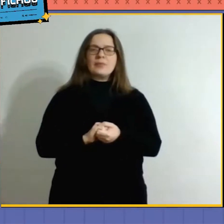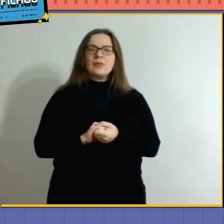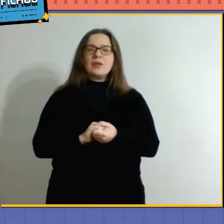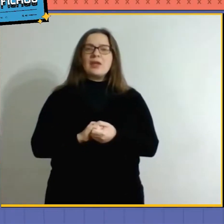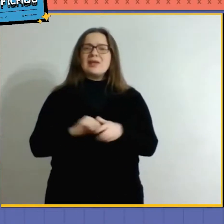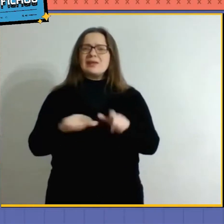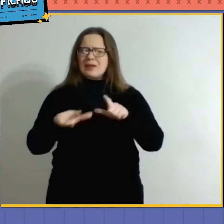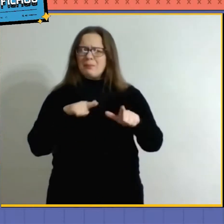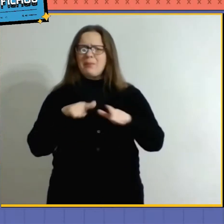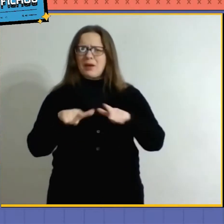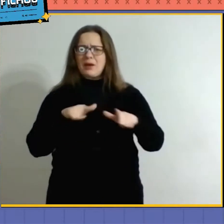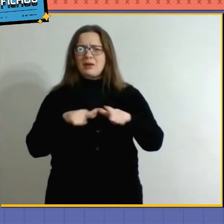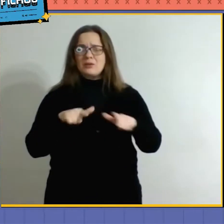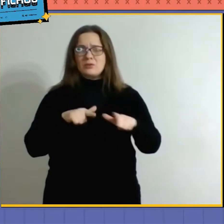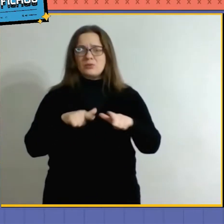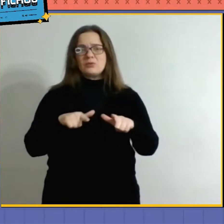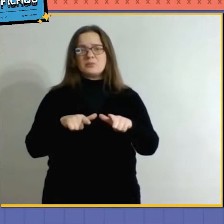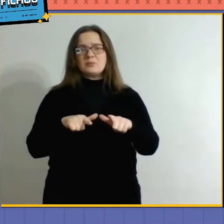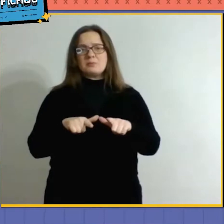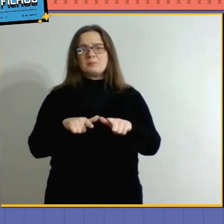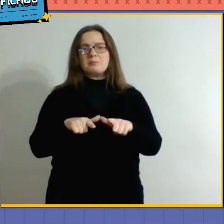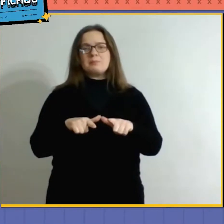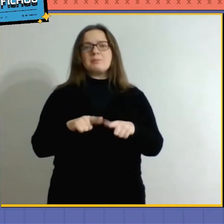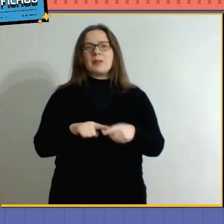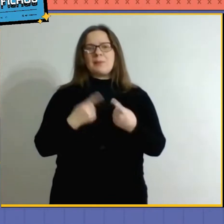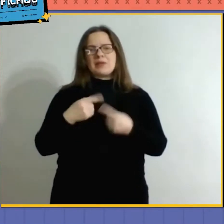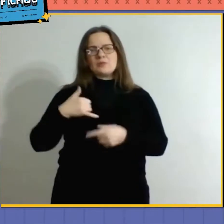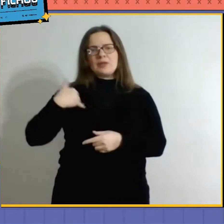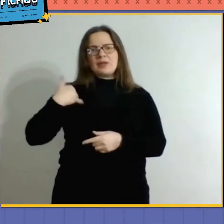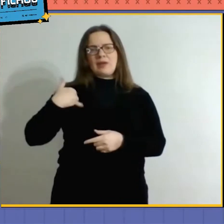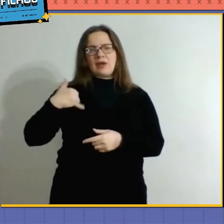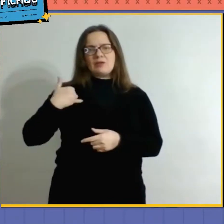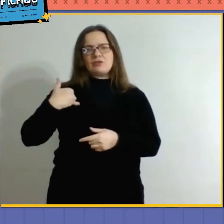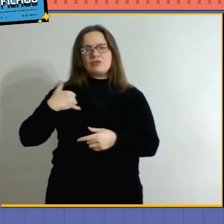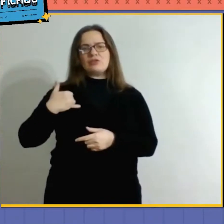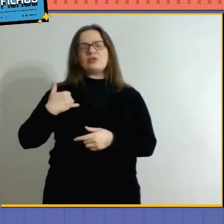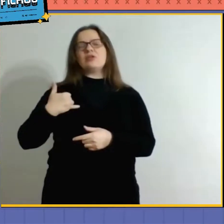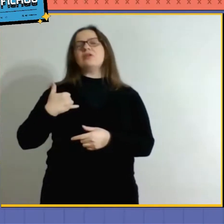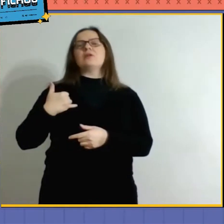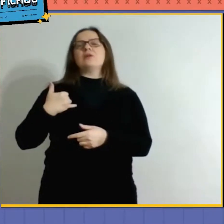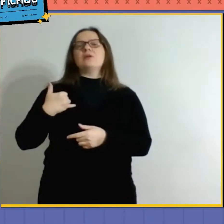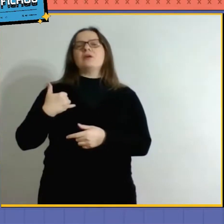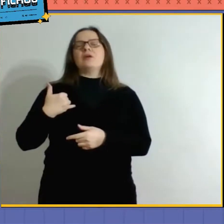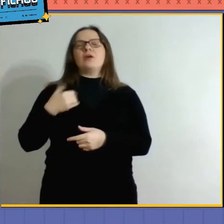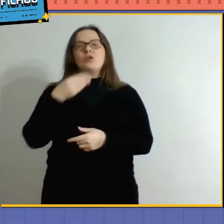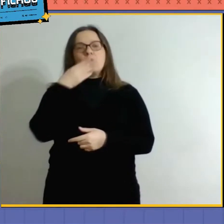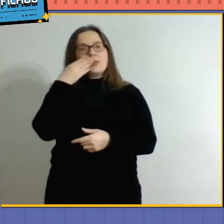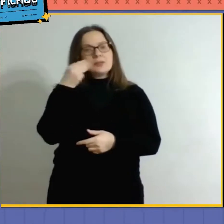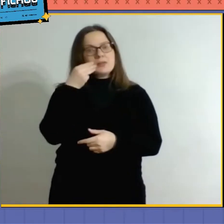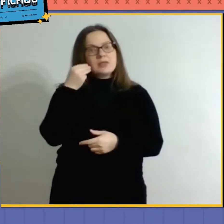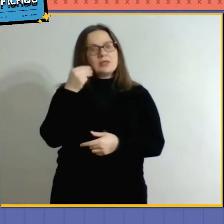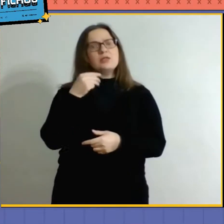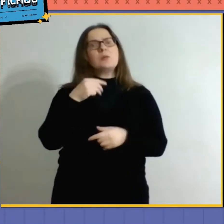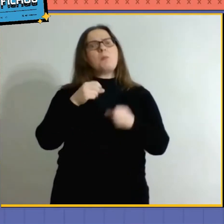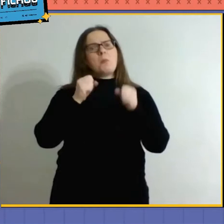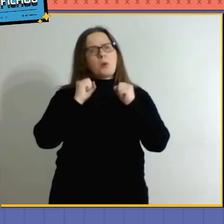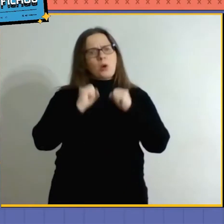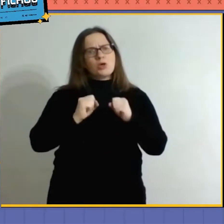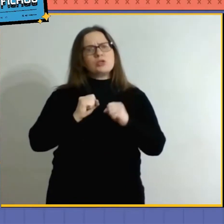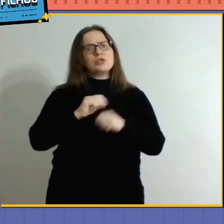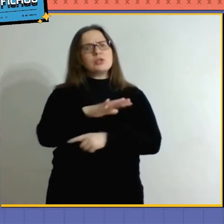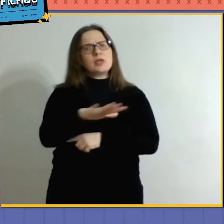também É nesse ambiente do trabalho você pode ser um sal da terra é um dos